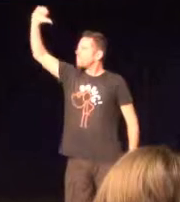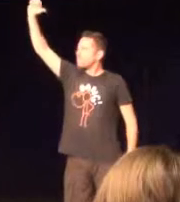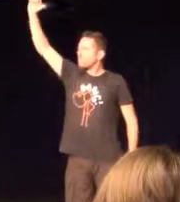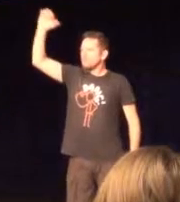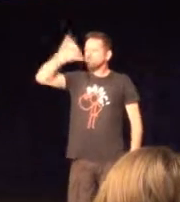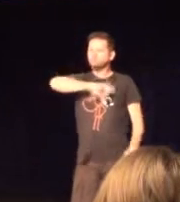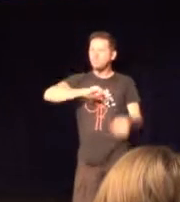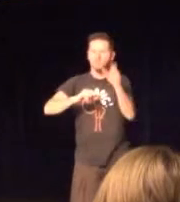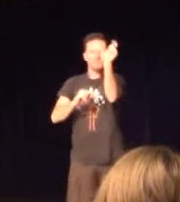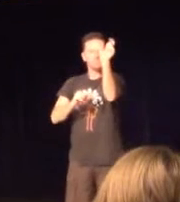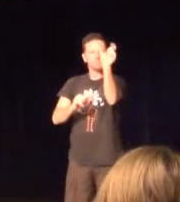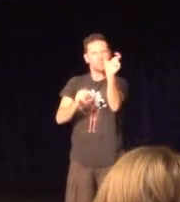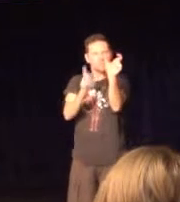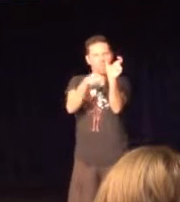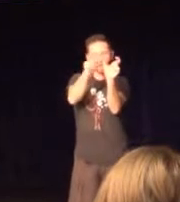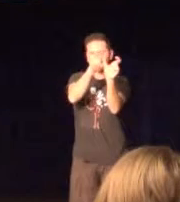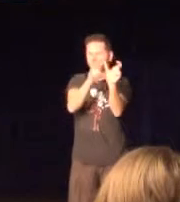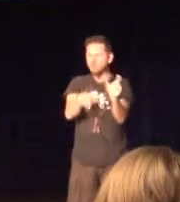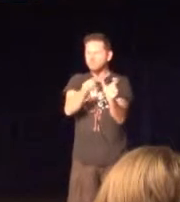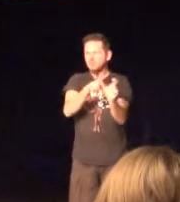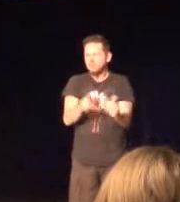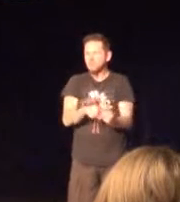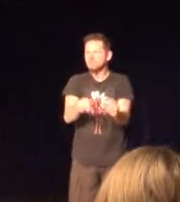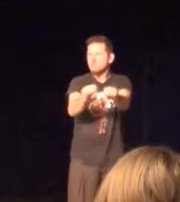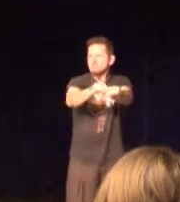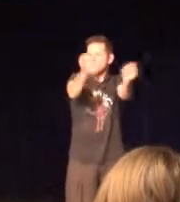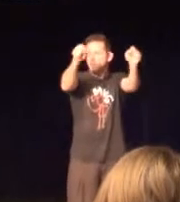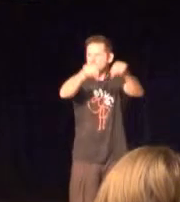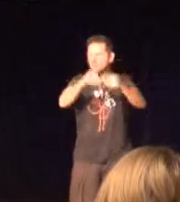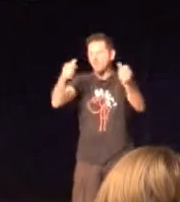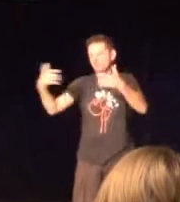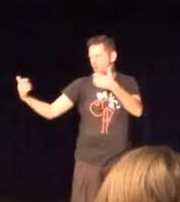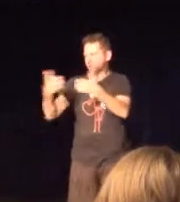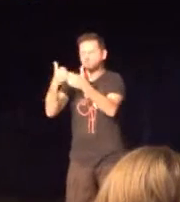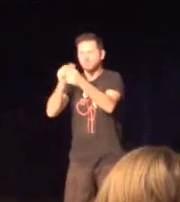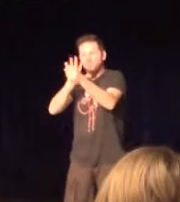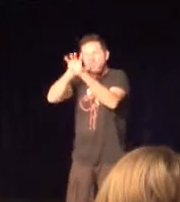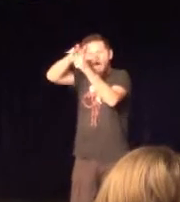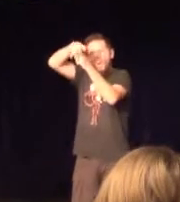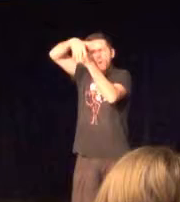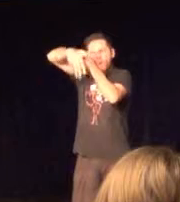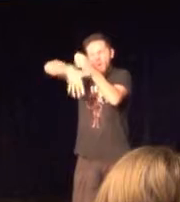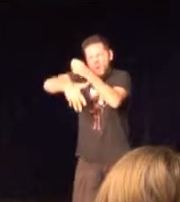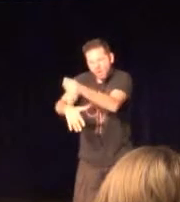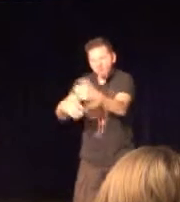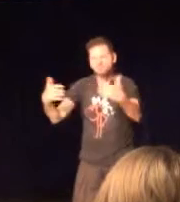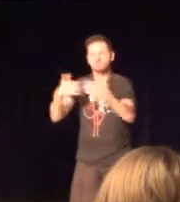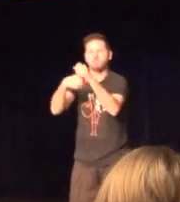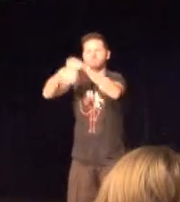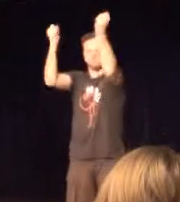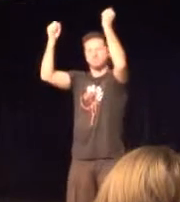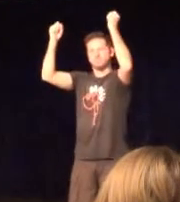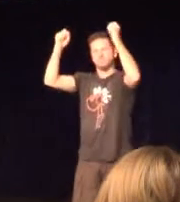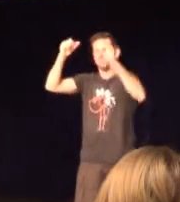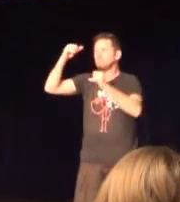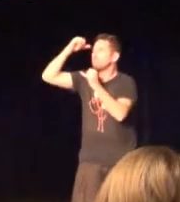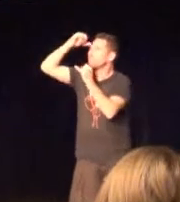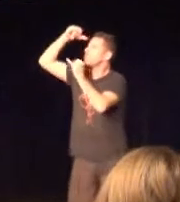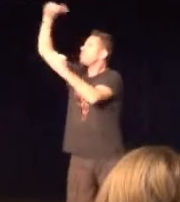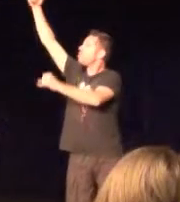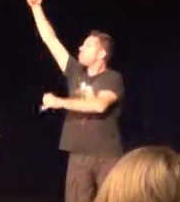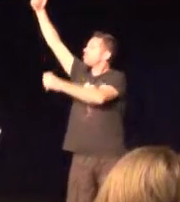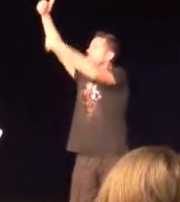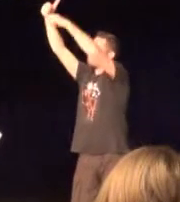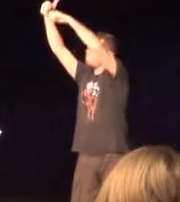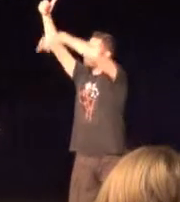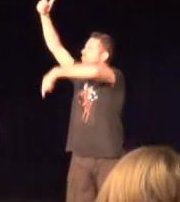qu'elle éclate en morceaux, jusqu'à ce que la coupe soit pleine, qu'elle déborde. Hasta que la luna llore,